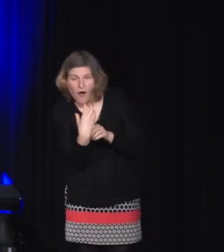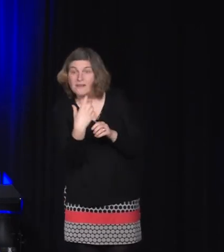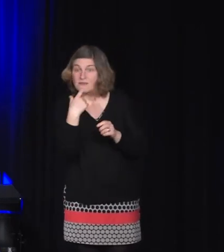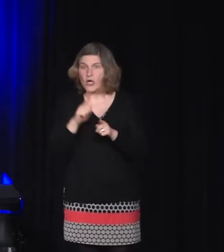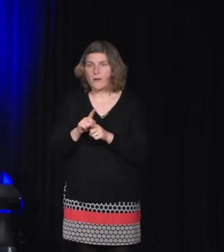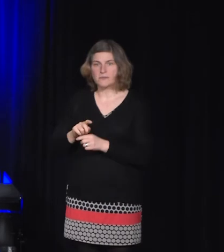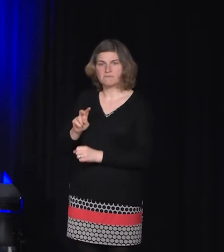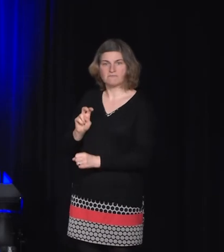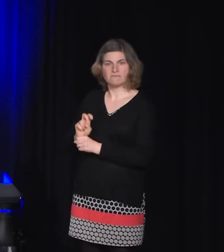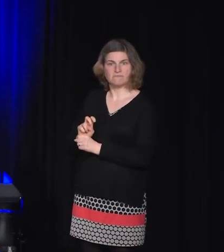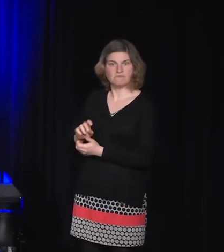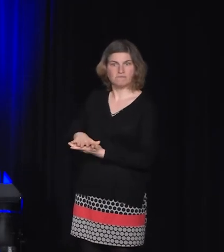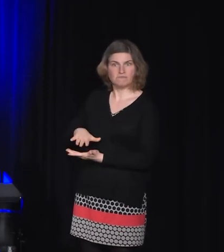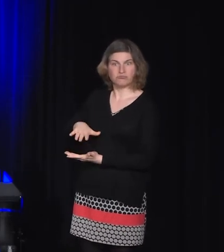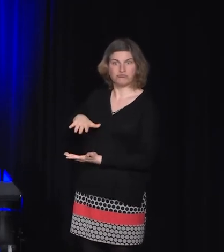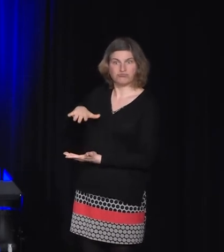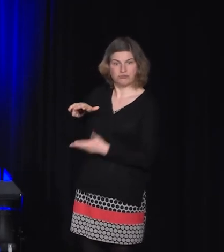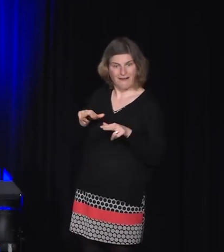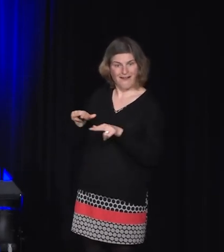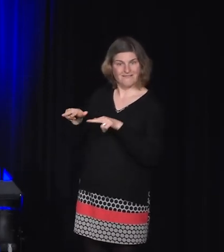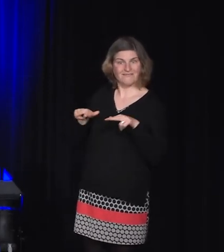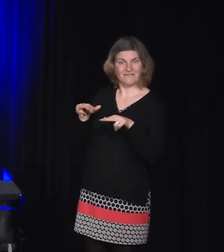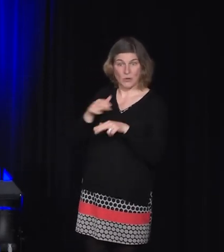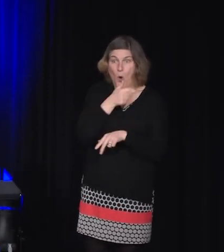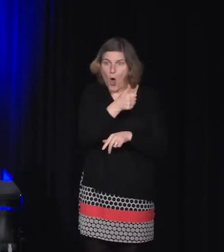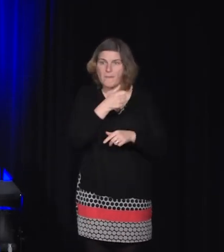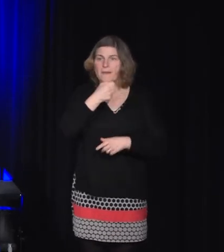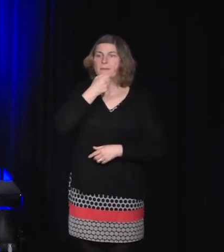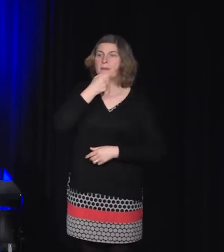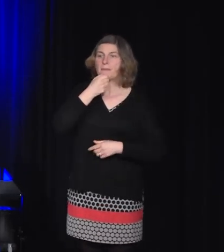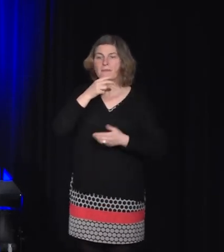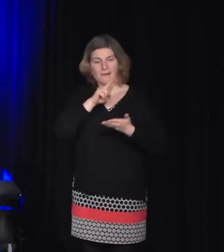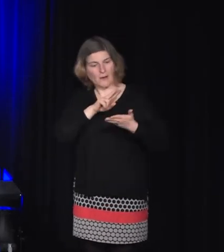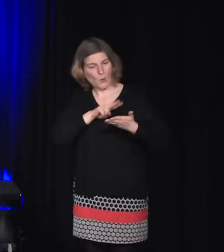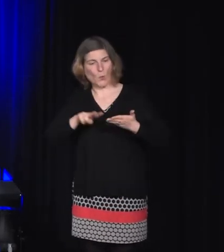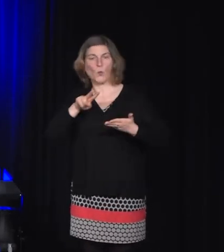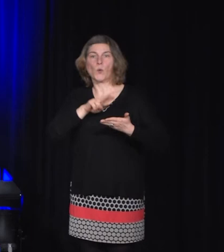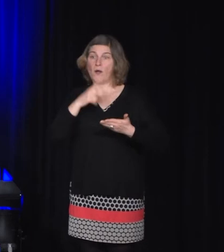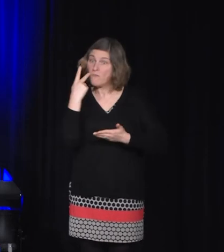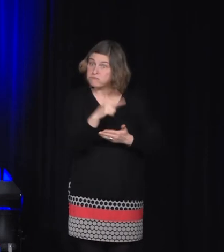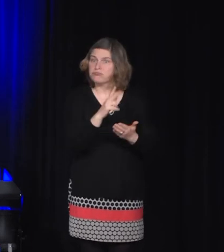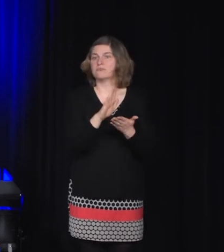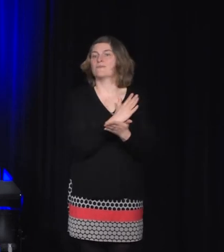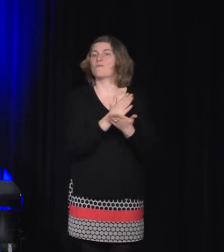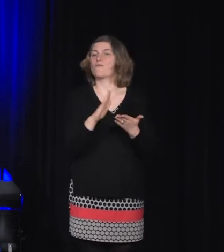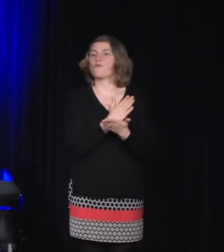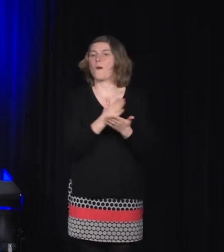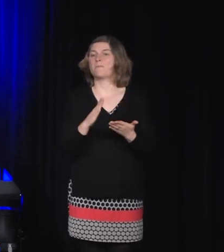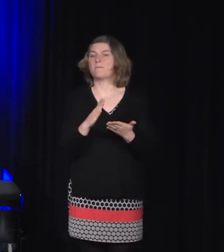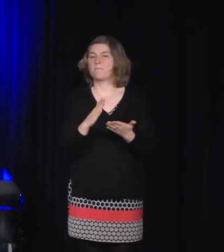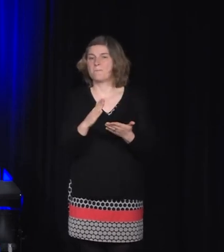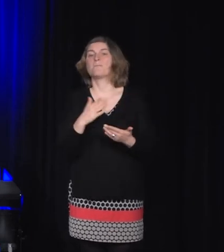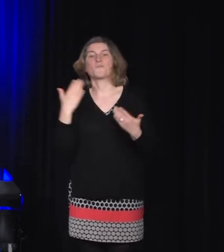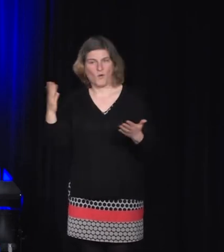une sorte de collection de vidéos de poètes qui nous lisent leurs poèmes. Donc vous allez pouvoir visionner